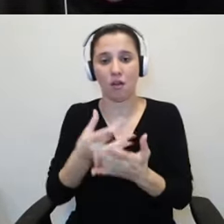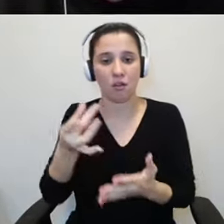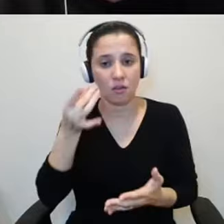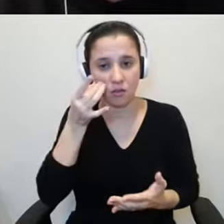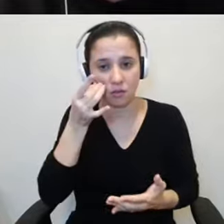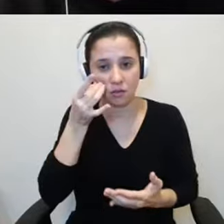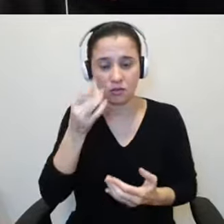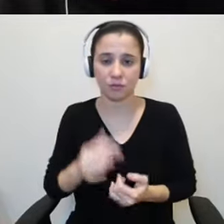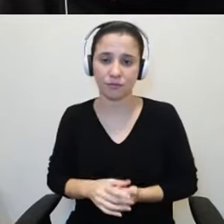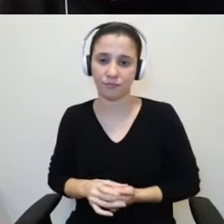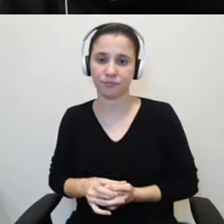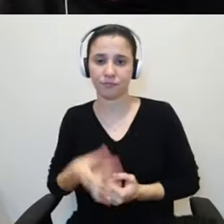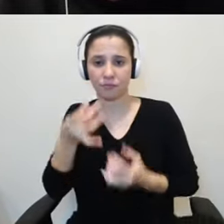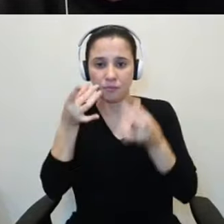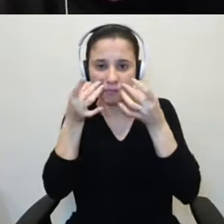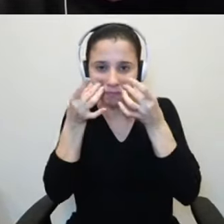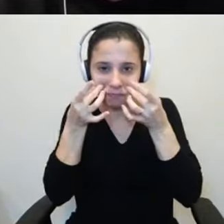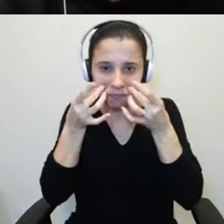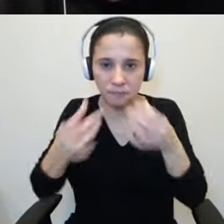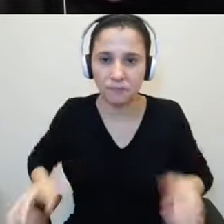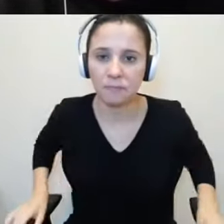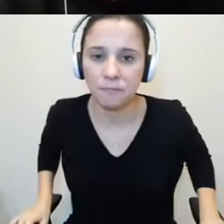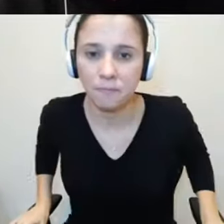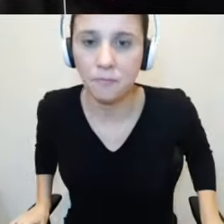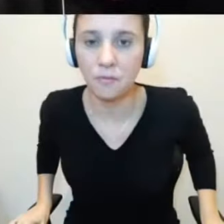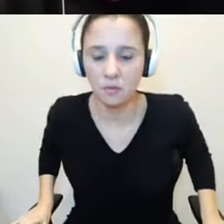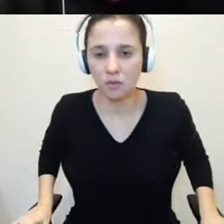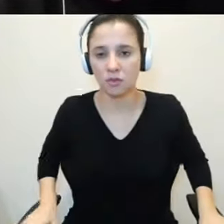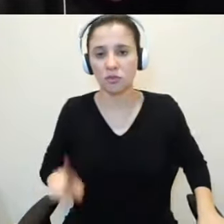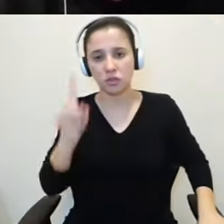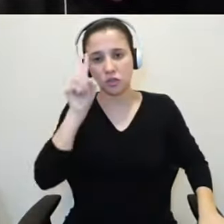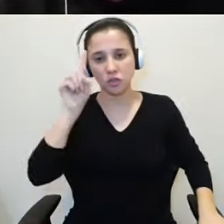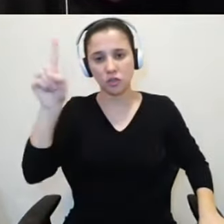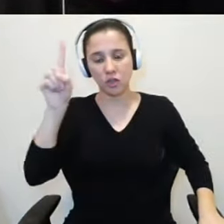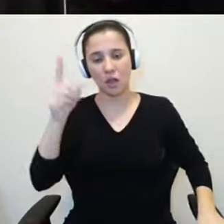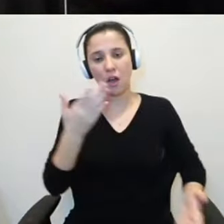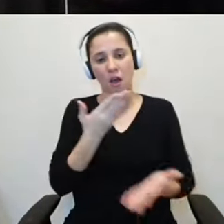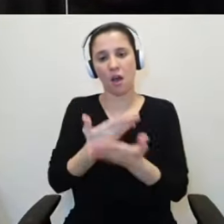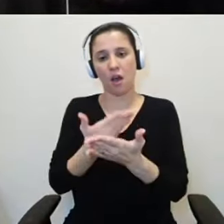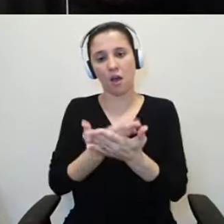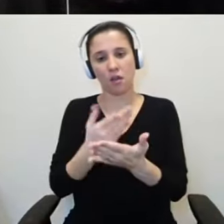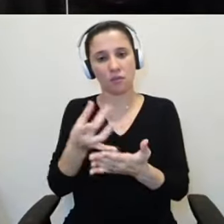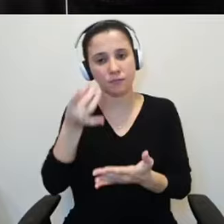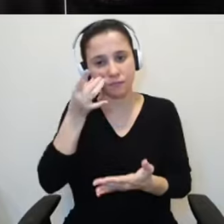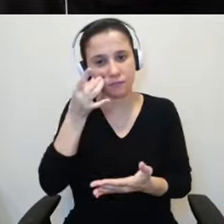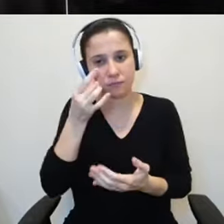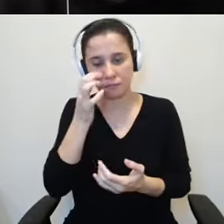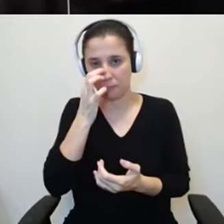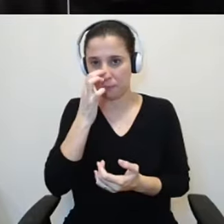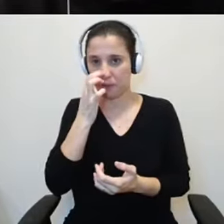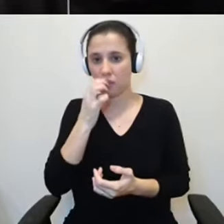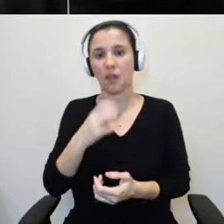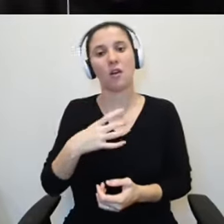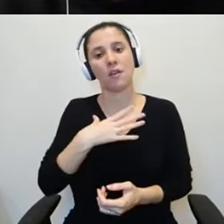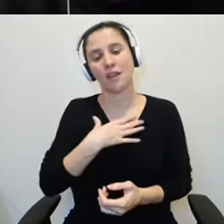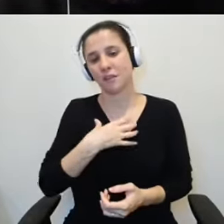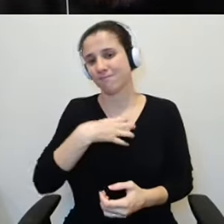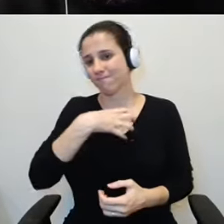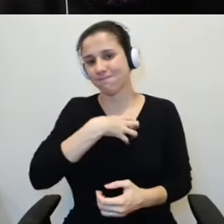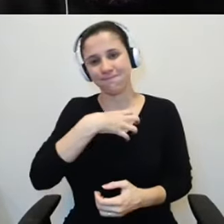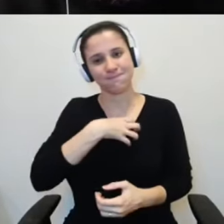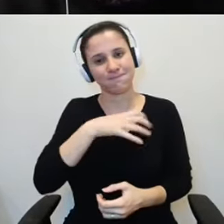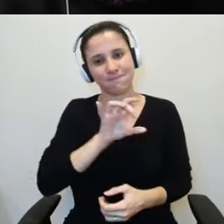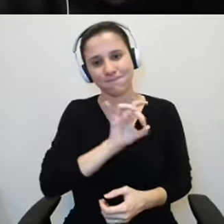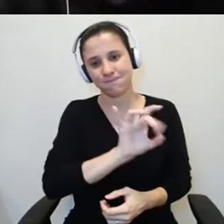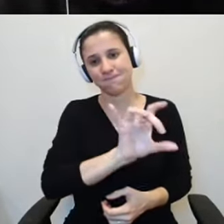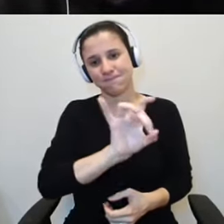as atividades presenciais disponíveis. Mas vai ficar realmente a análise de cada um. E naqueles